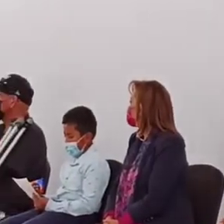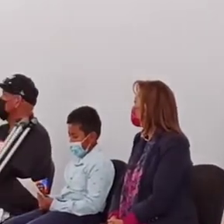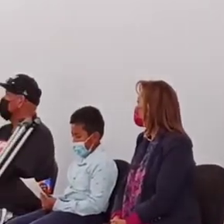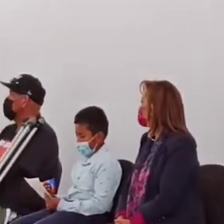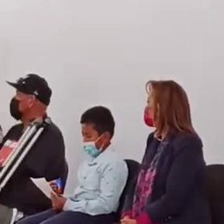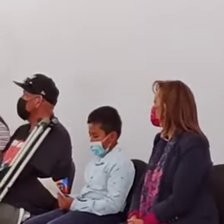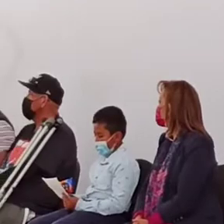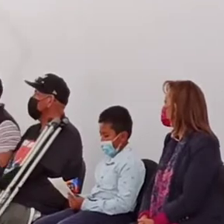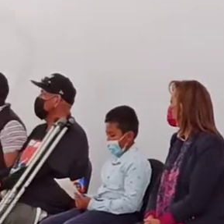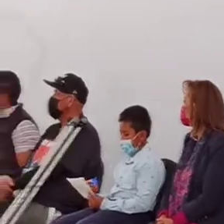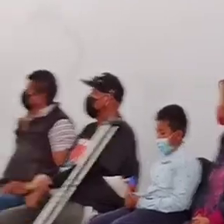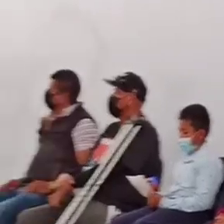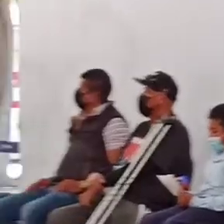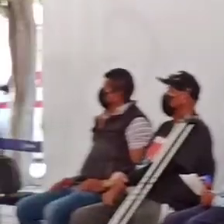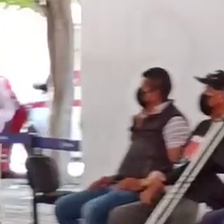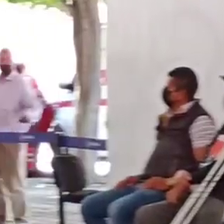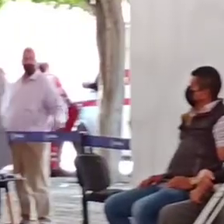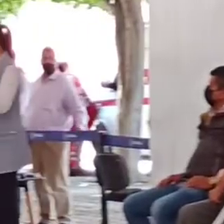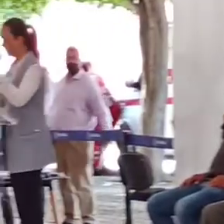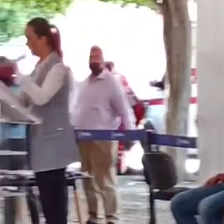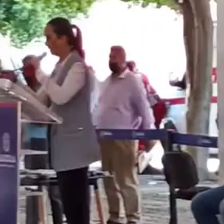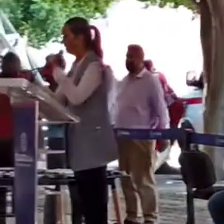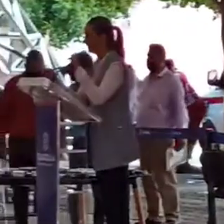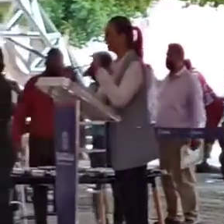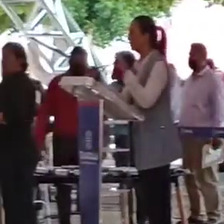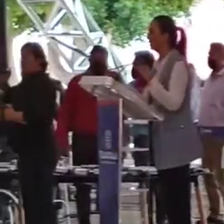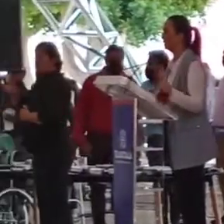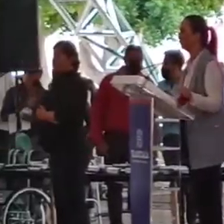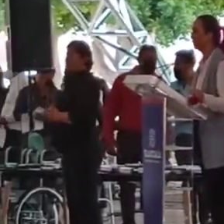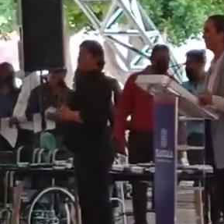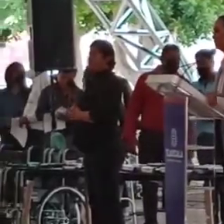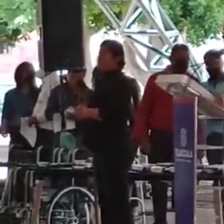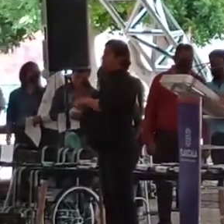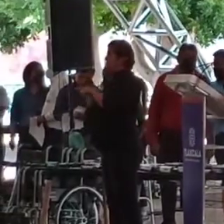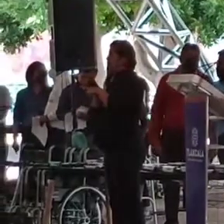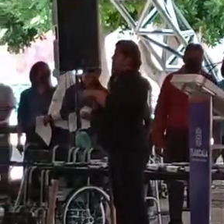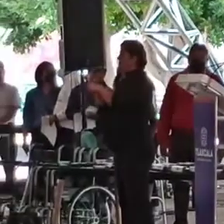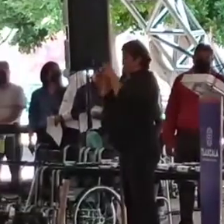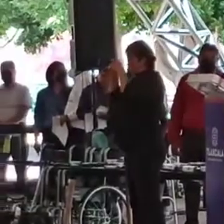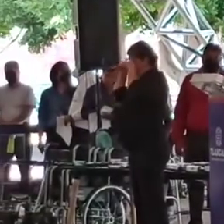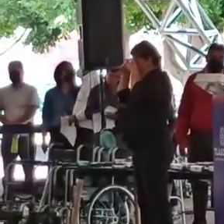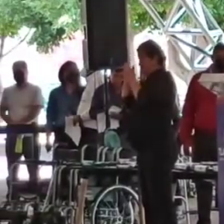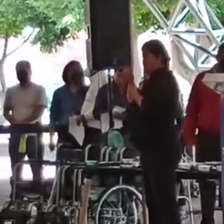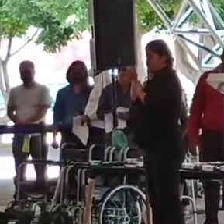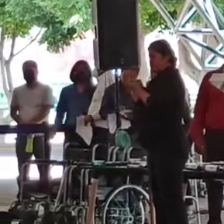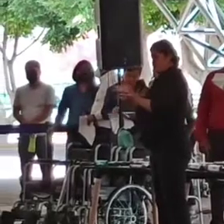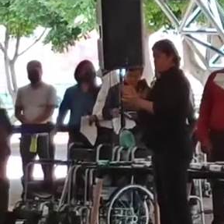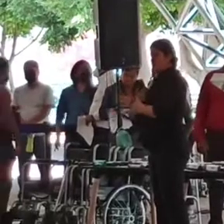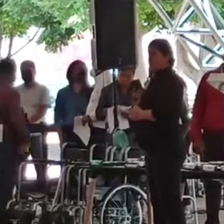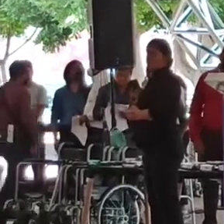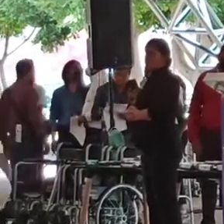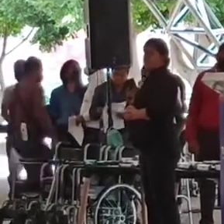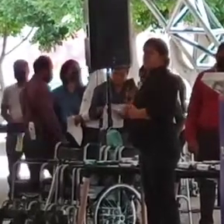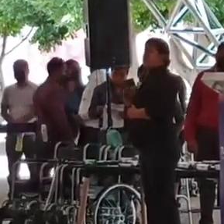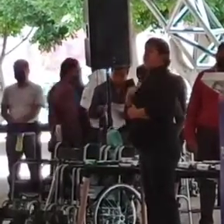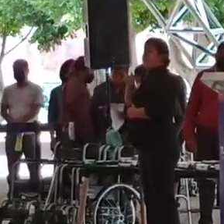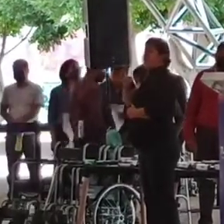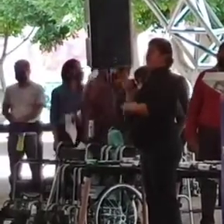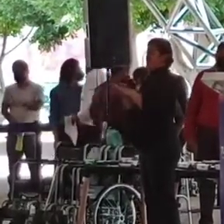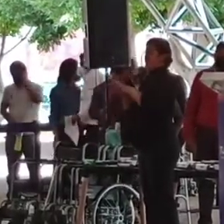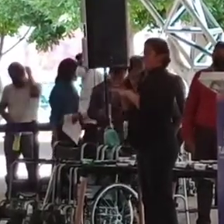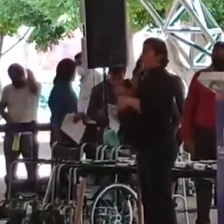Quiero comentarles que el día de hoy vamos a seguir entregando lentes porque tenemos la gran tarea. Nuestra gobernadora nos ha encomendado